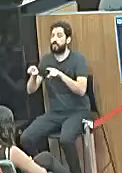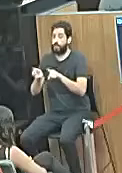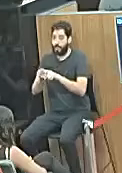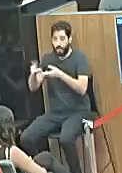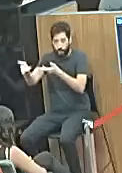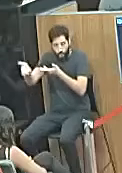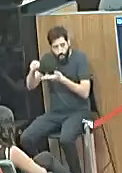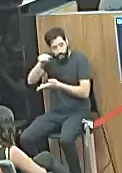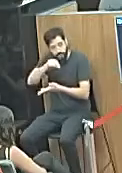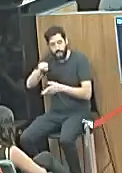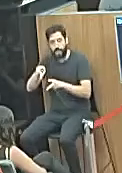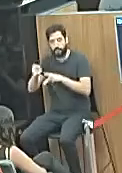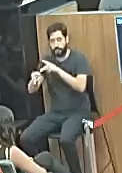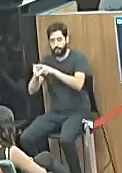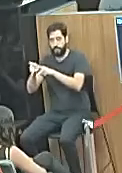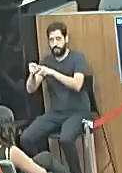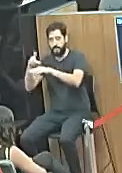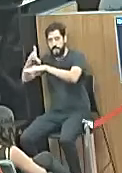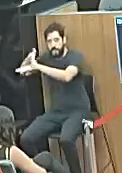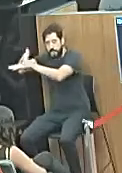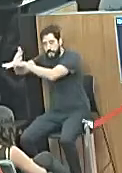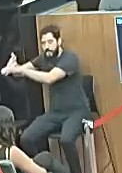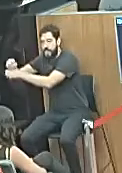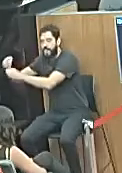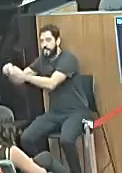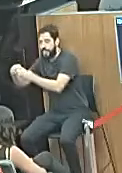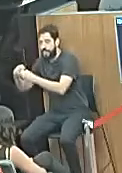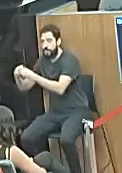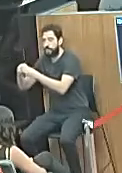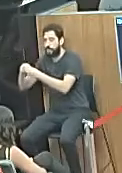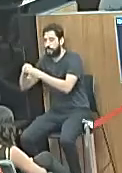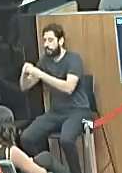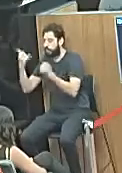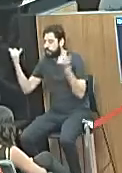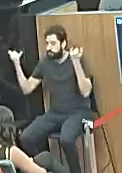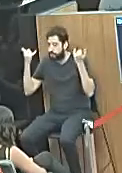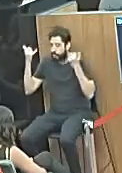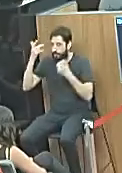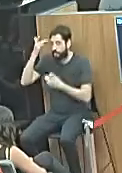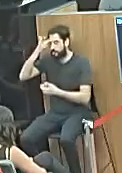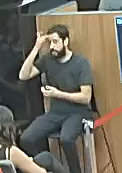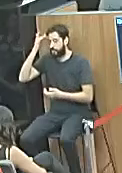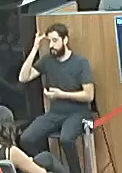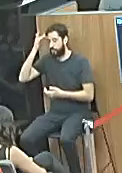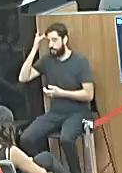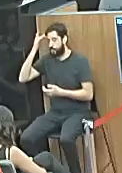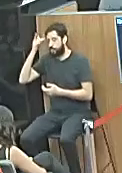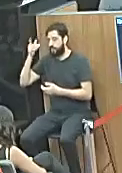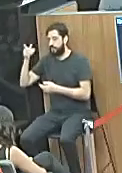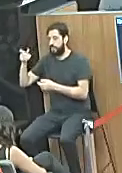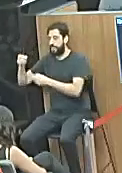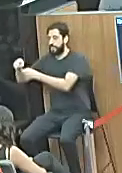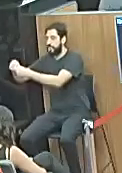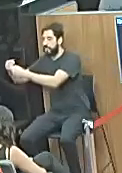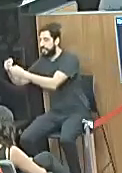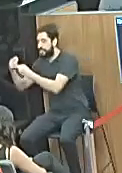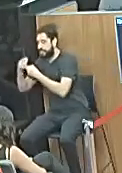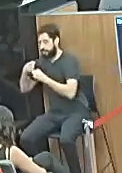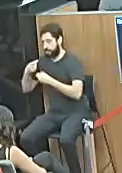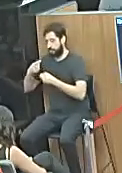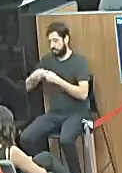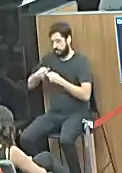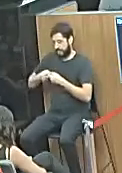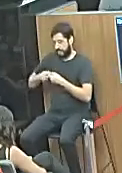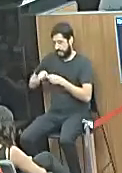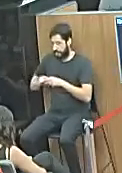cheia ir ao interior ouvir as pessoas e as pessoas saírem da cidade e irem pra uma cidade central para